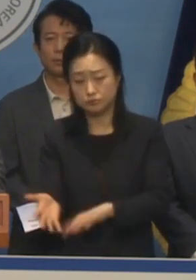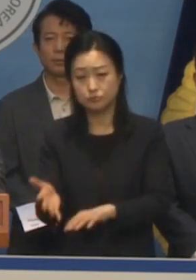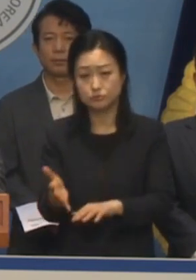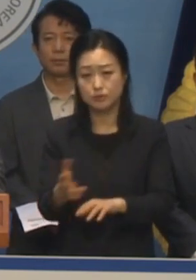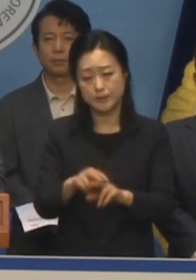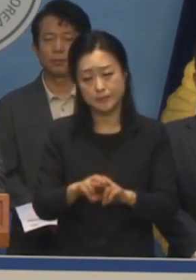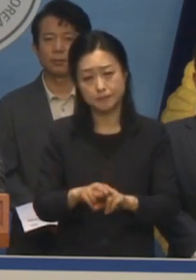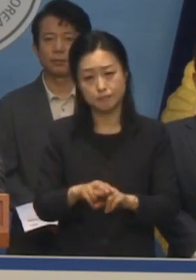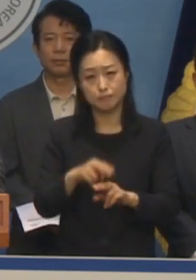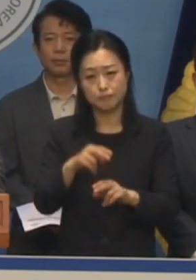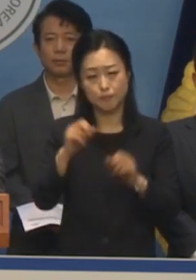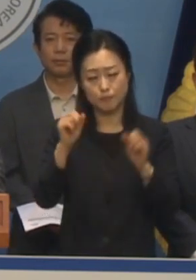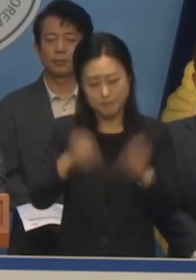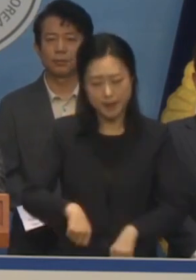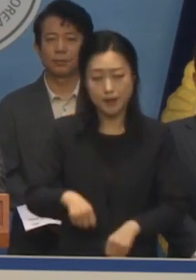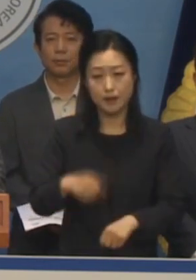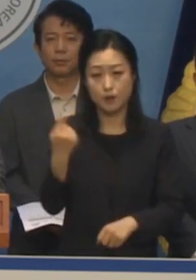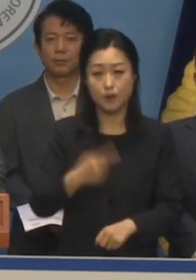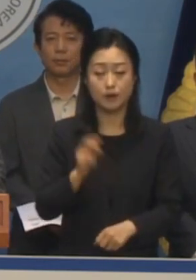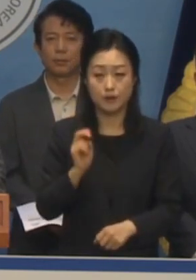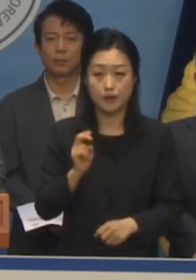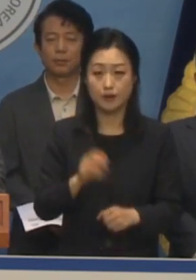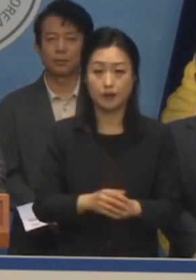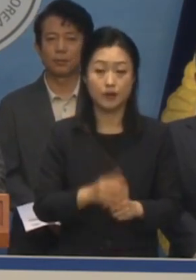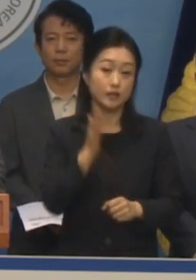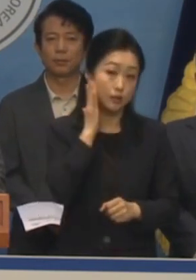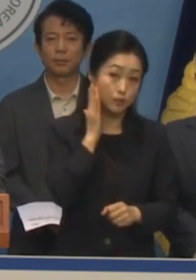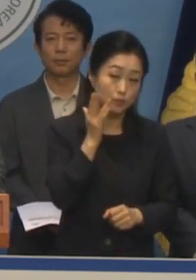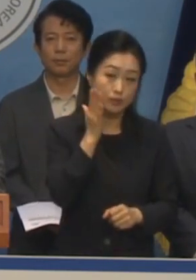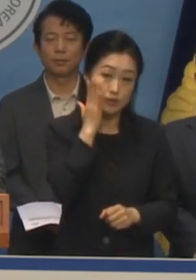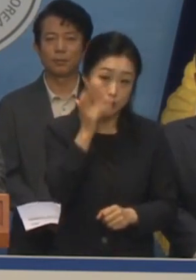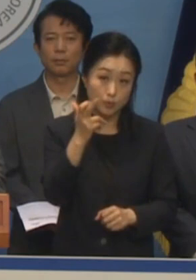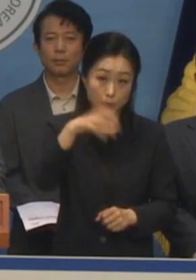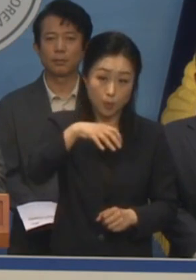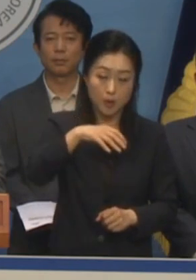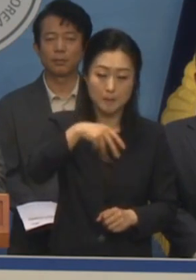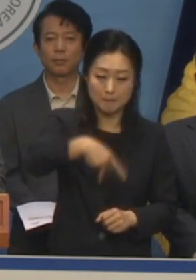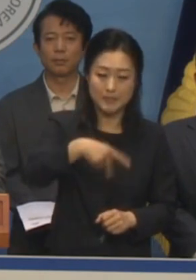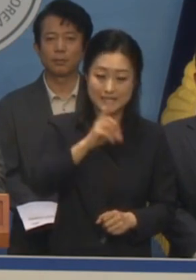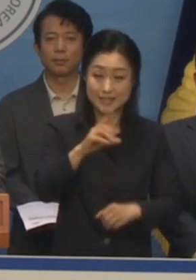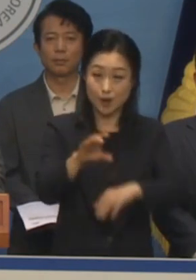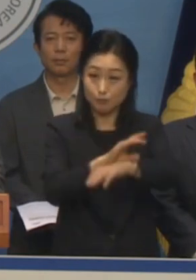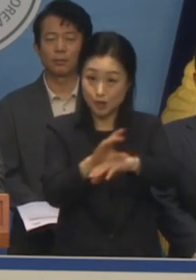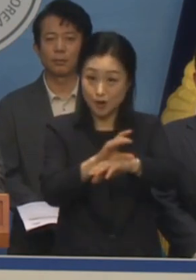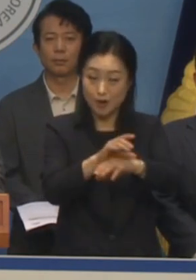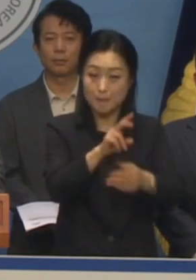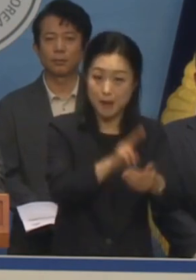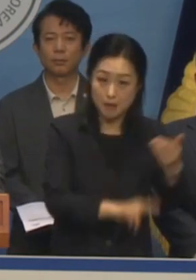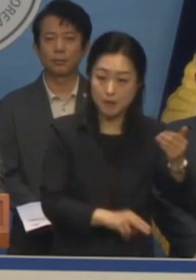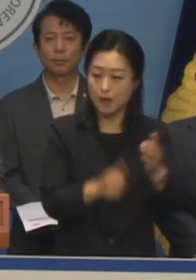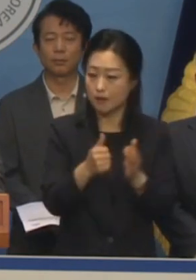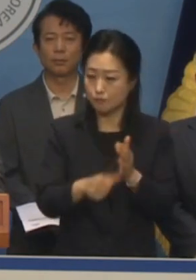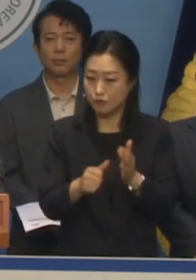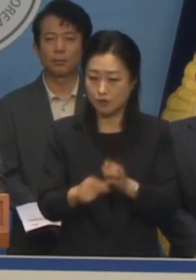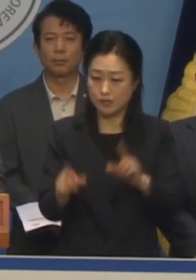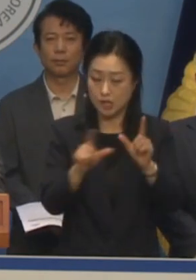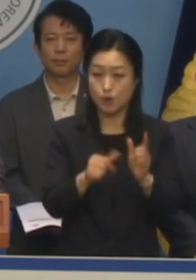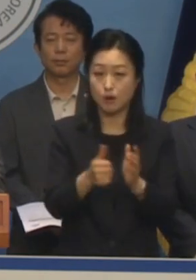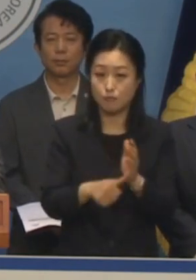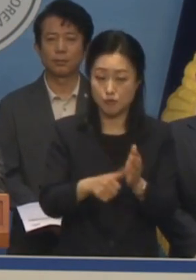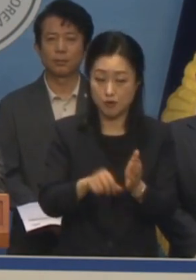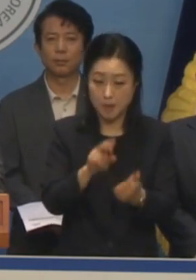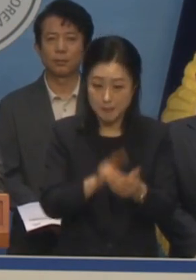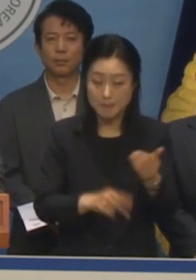있습니다. 용산의 PC 판매업체들뿐만 아니라 가전제품 및 생활용품을 판매하는 업체들